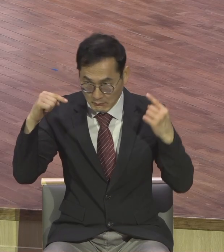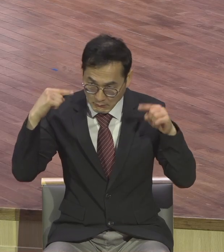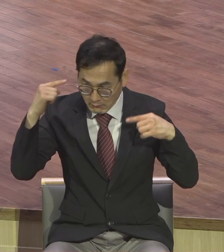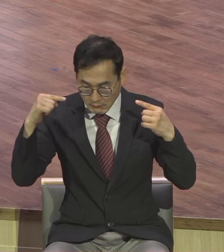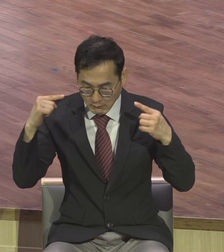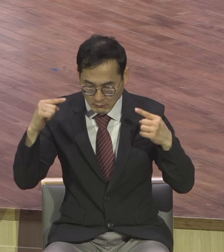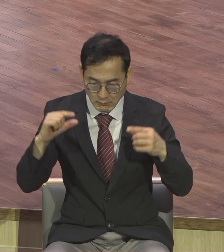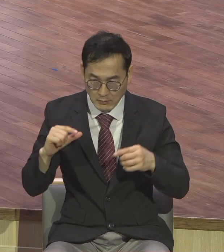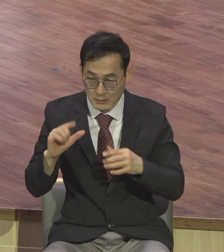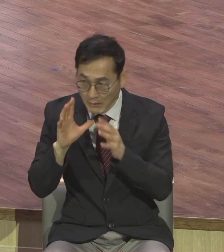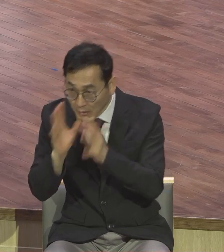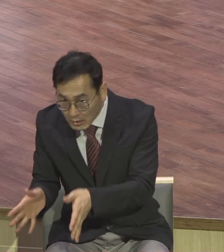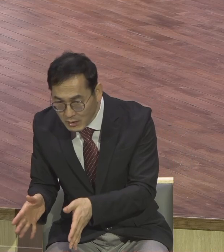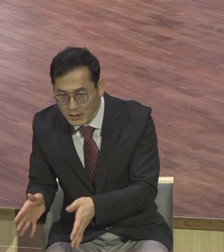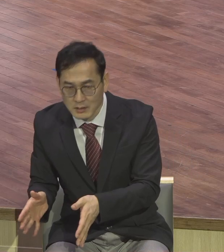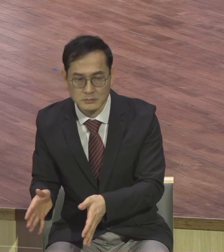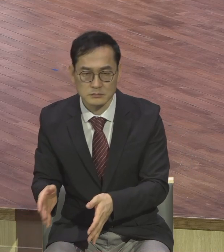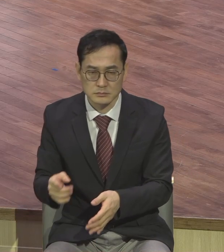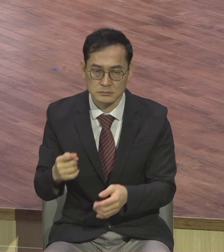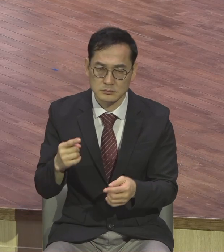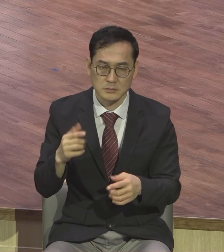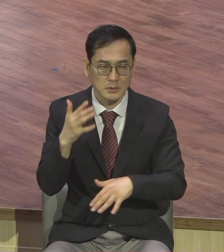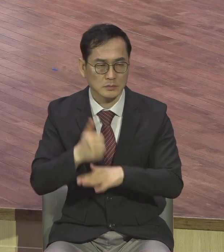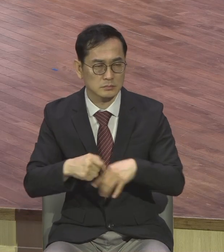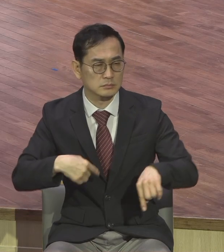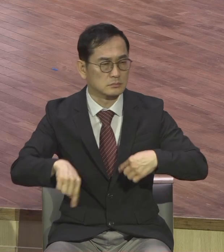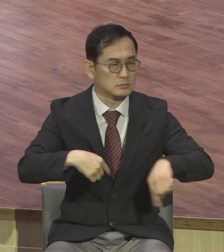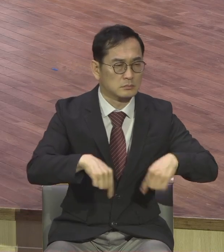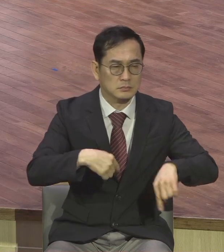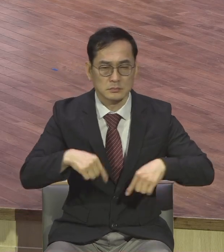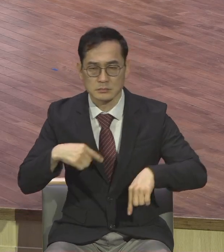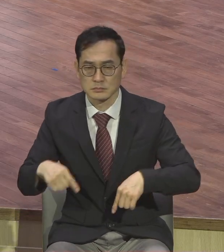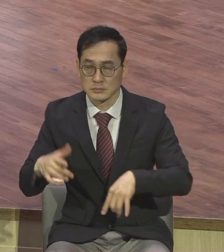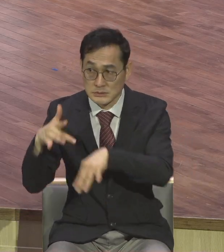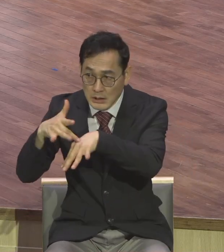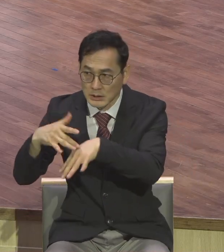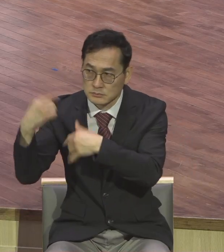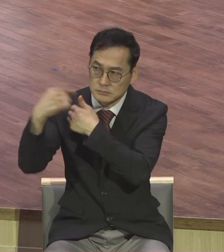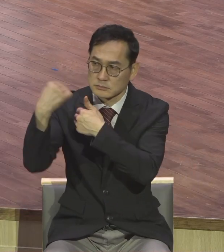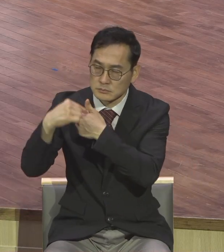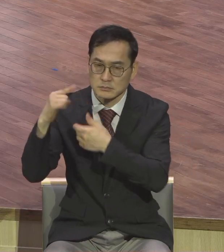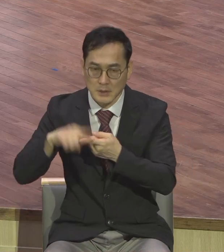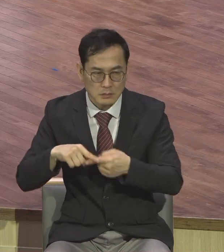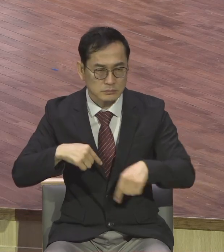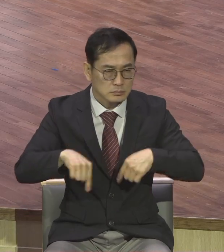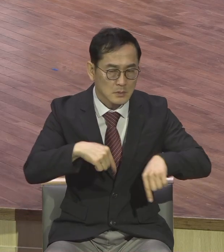합니다. 그래서 영적인 뭐요? 분별위생입니다. 중직자 대학원에 들어가라,